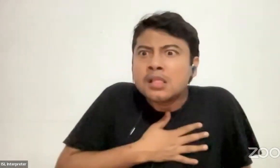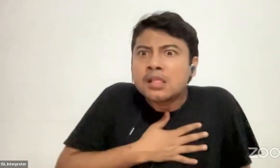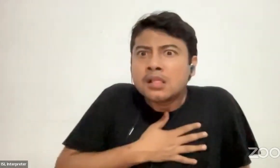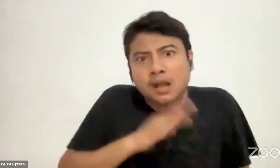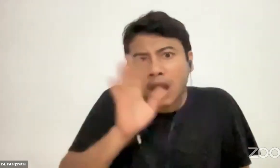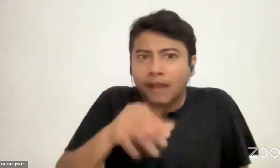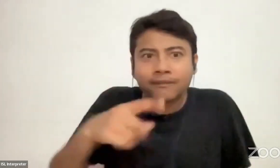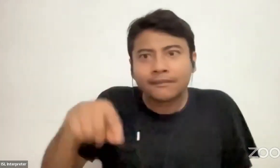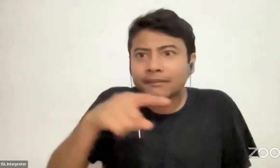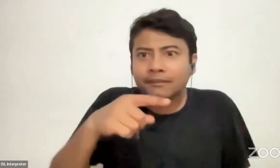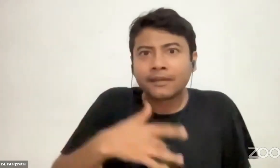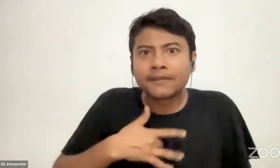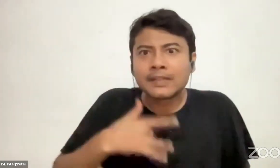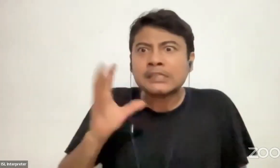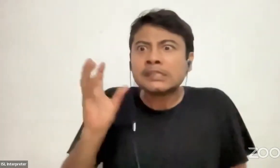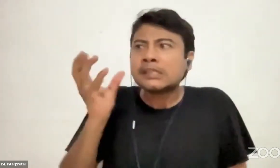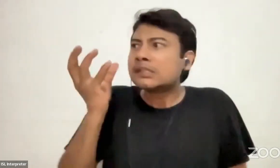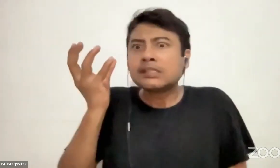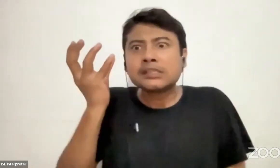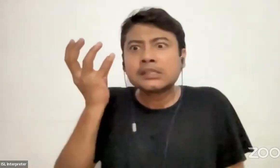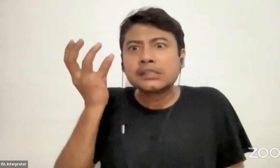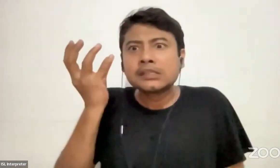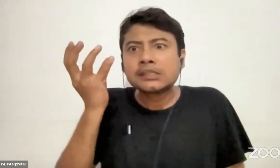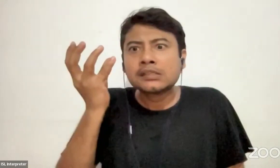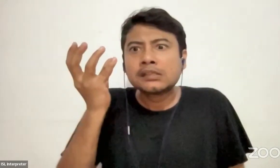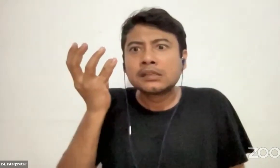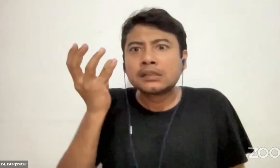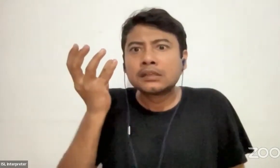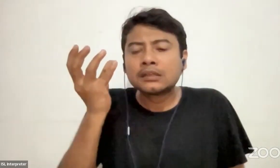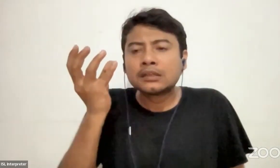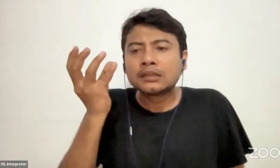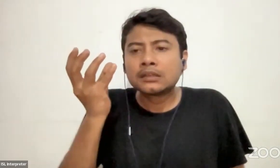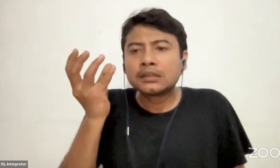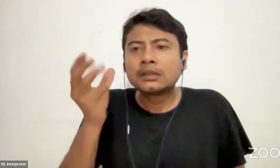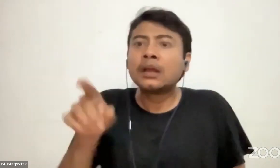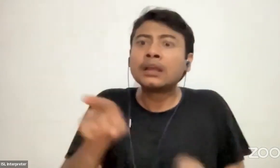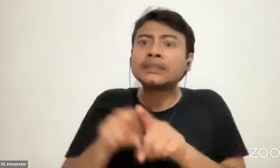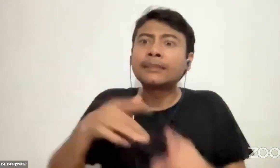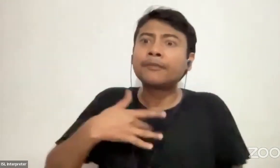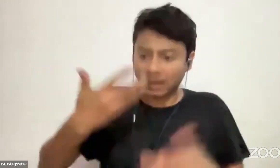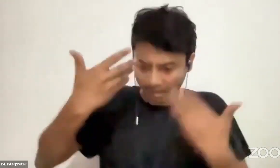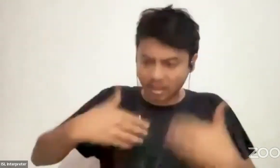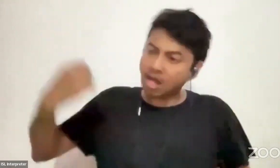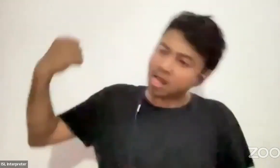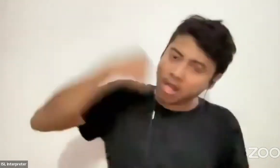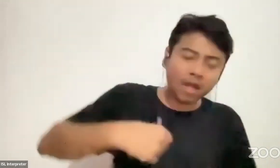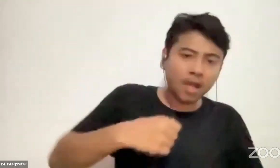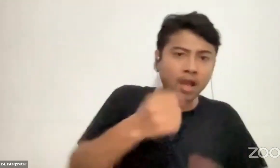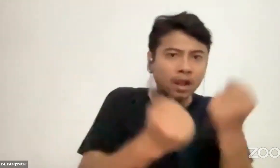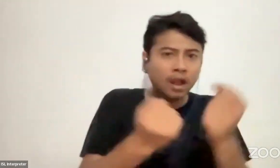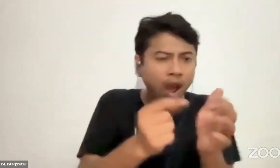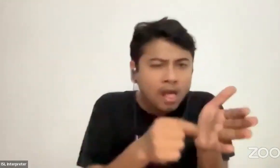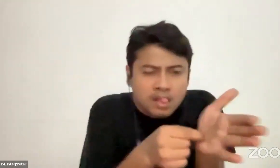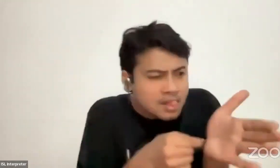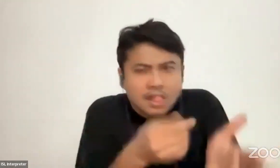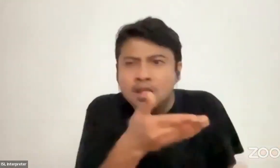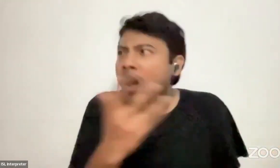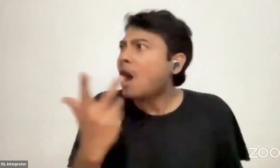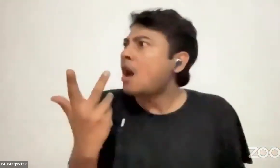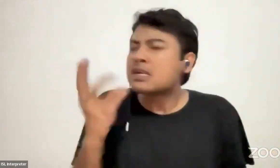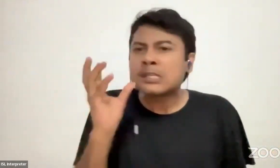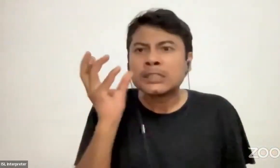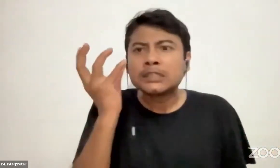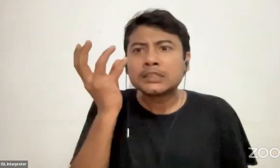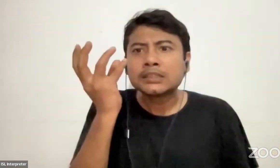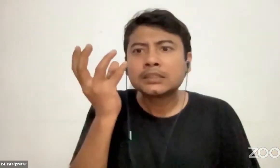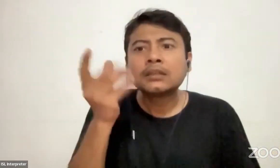तो ये है भौतिक इच्छाओं के द्वारा बुद्धि का मारा जाना, या यूं कहें कि बुद्धि का अपहरण हो